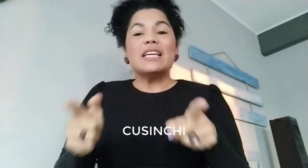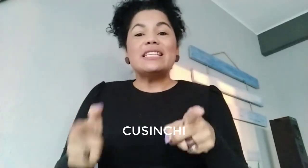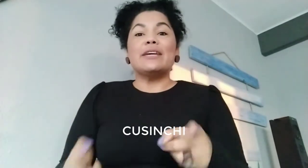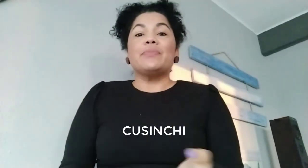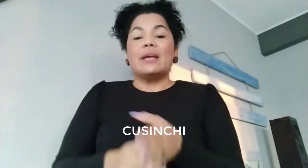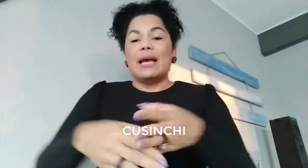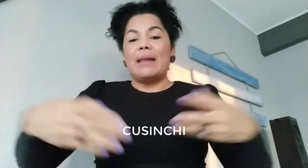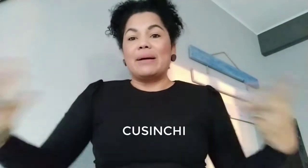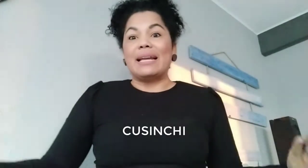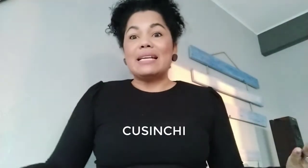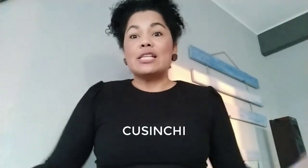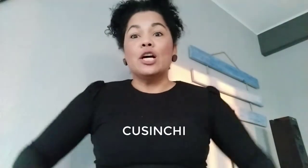cusinchi. El matraz,